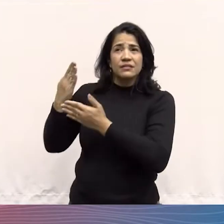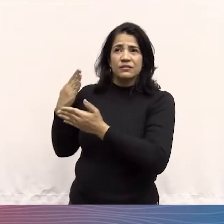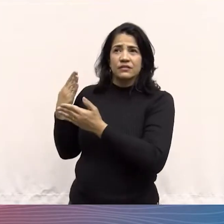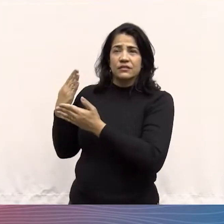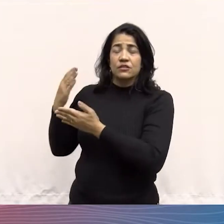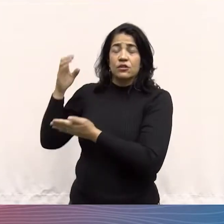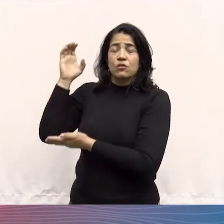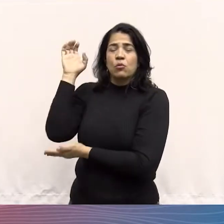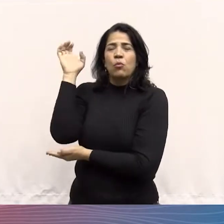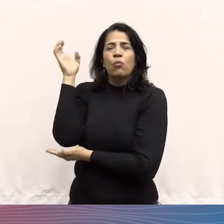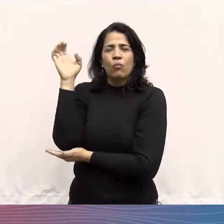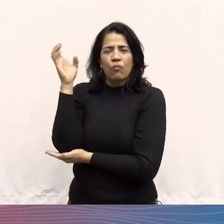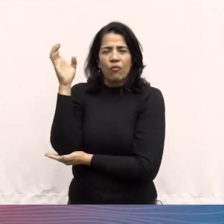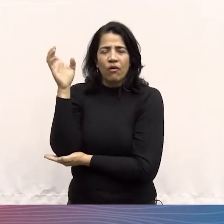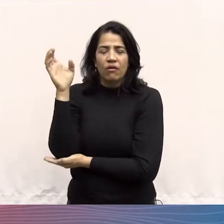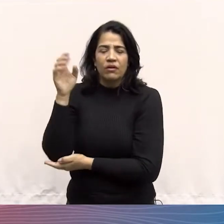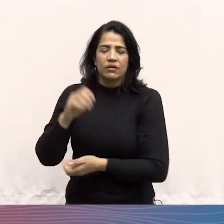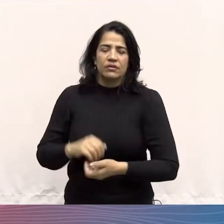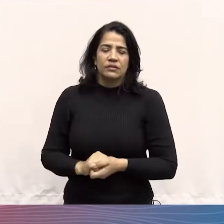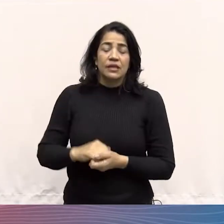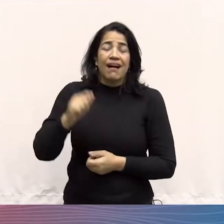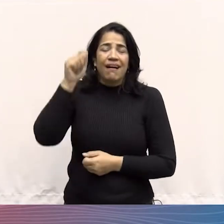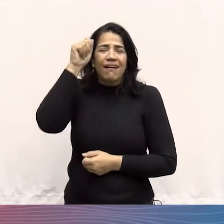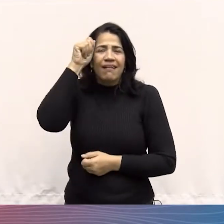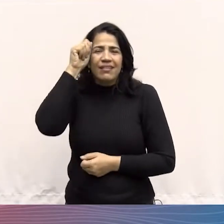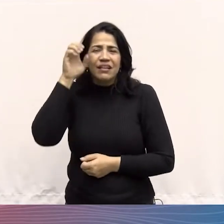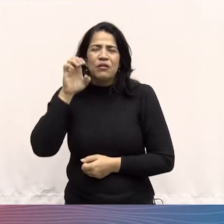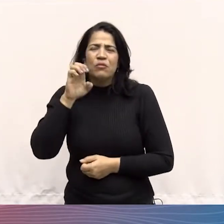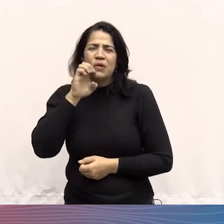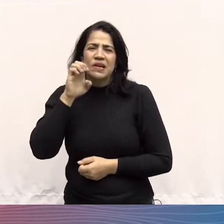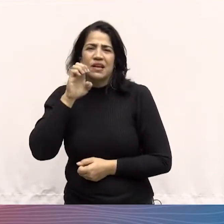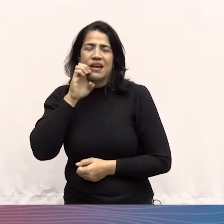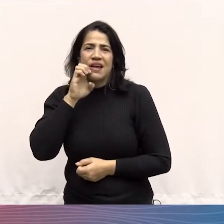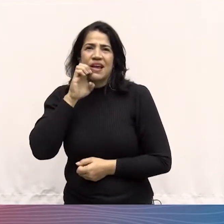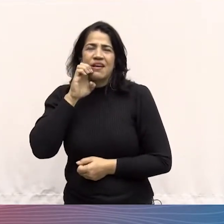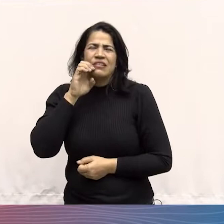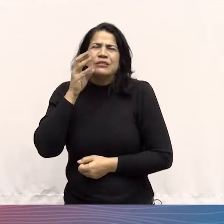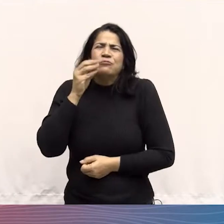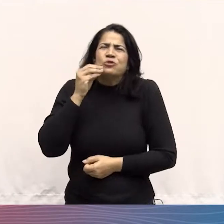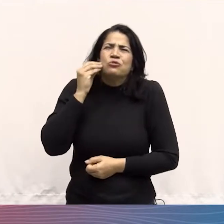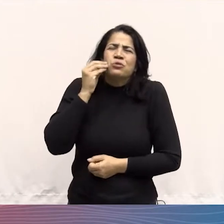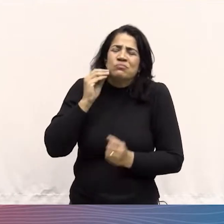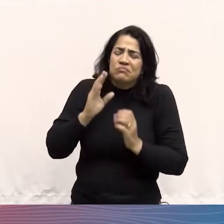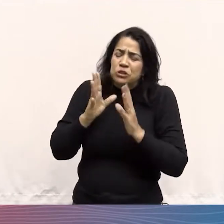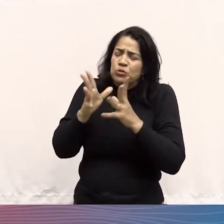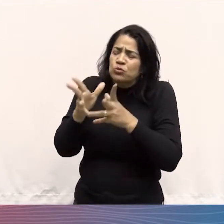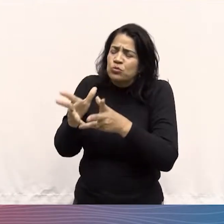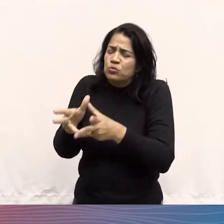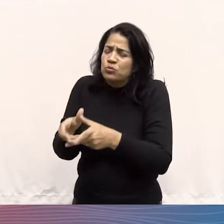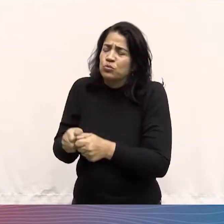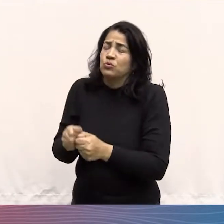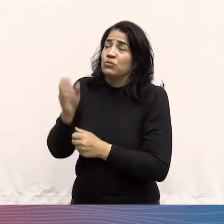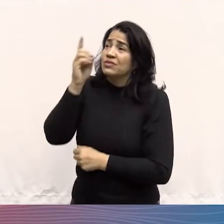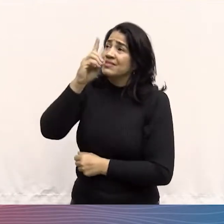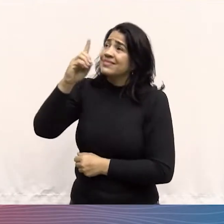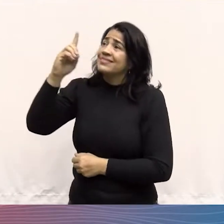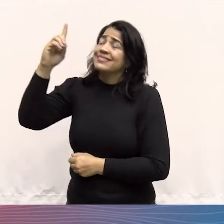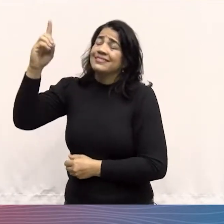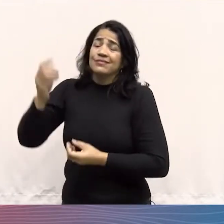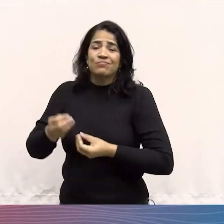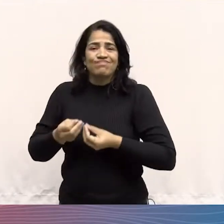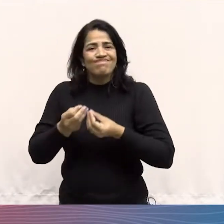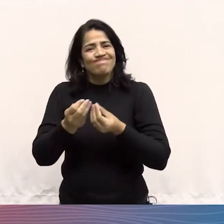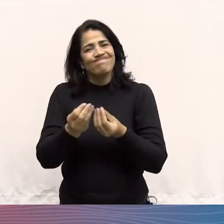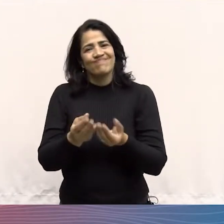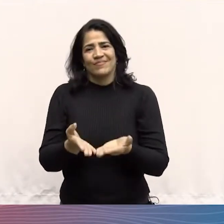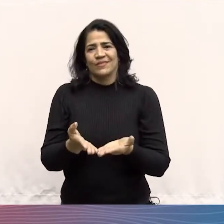eles. Realmente não precisava nada. Eles têm, para matar a sua necessidade física,